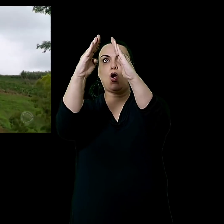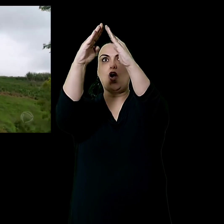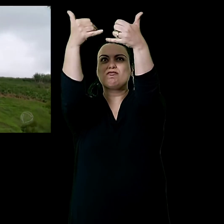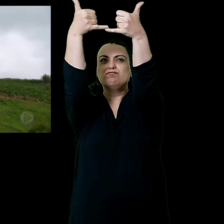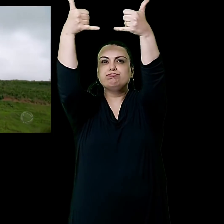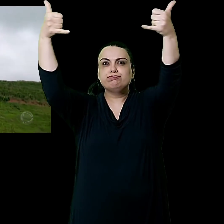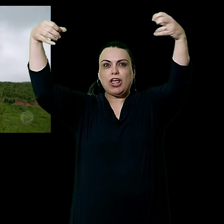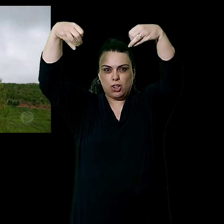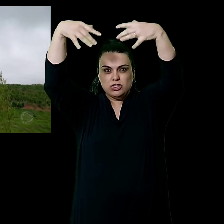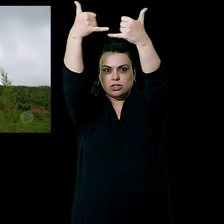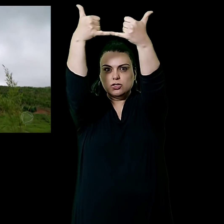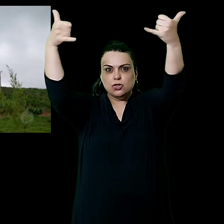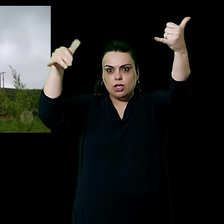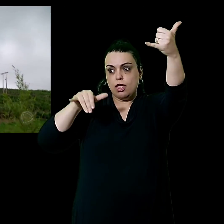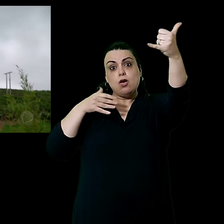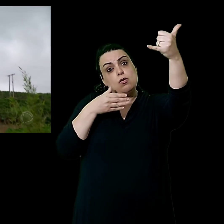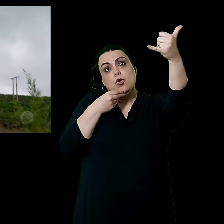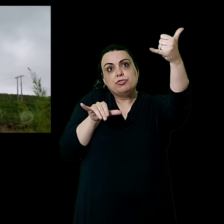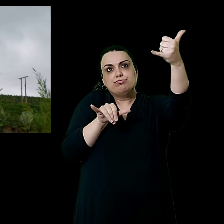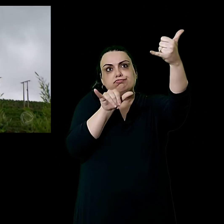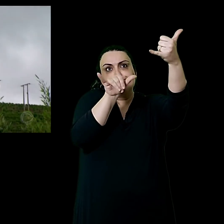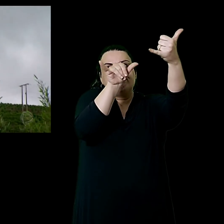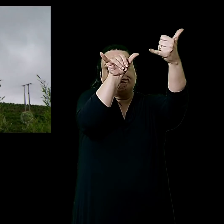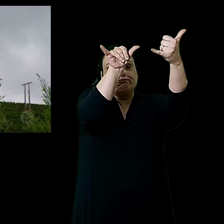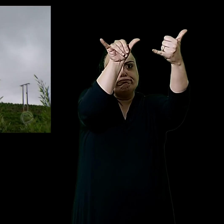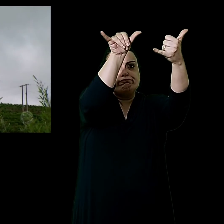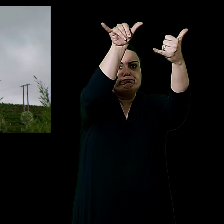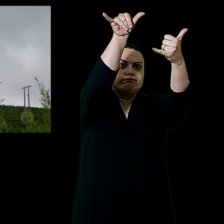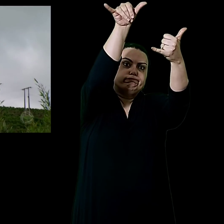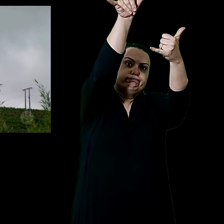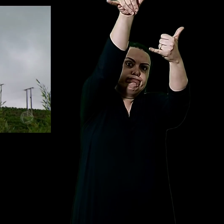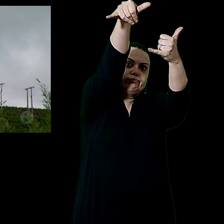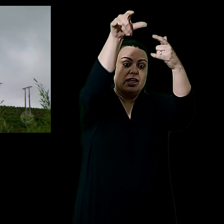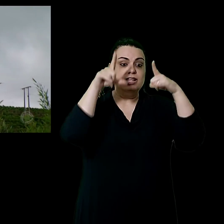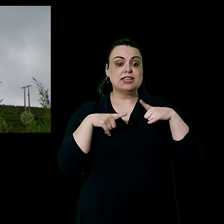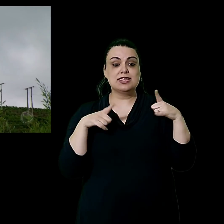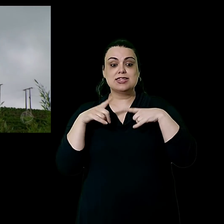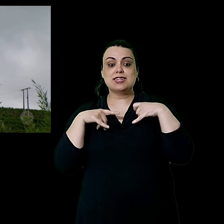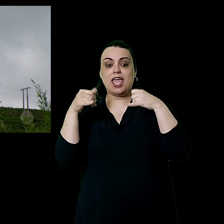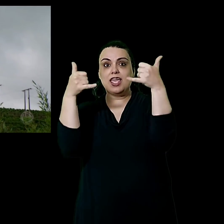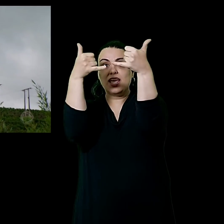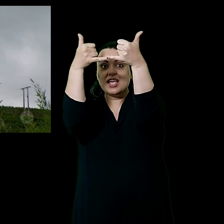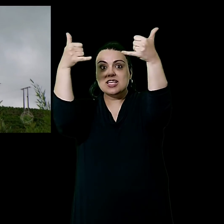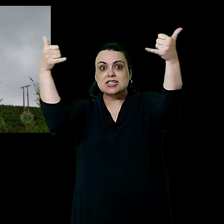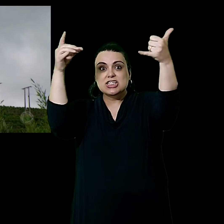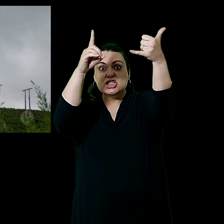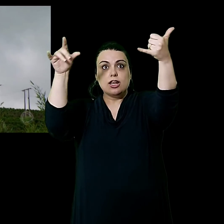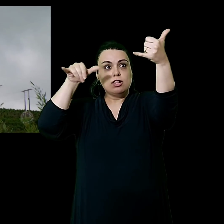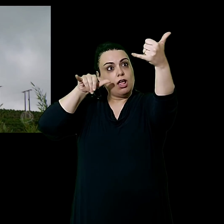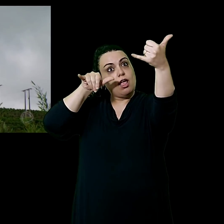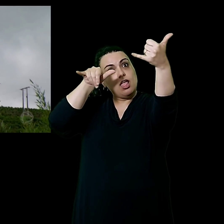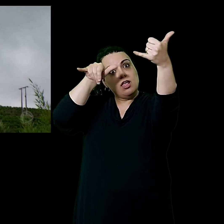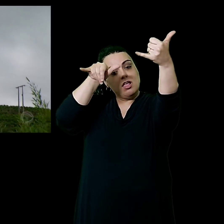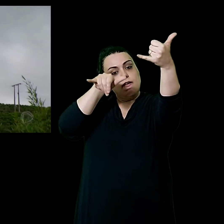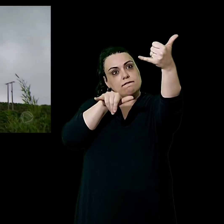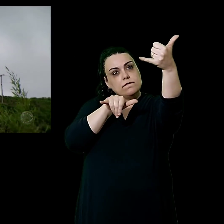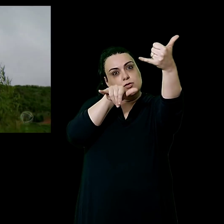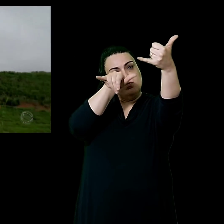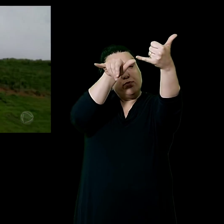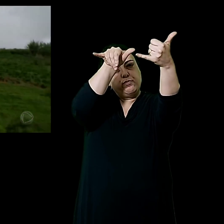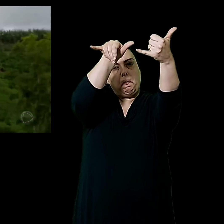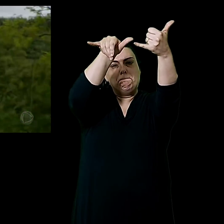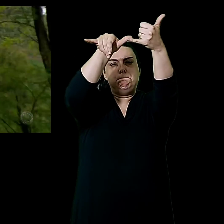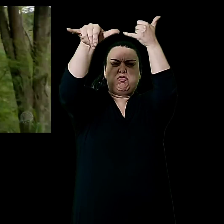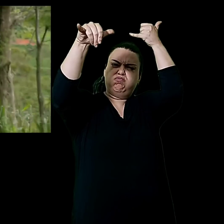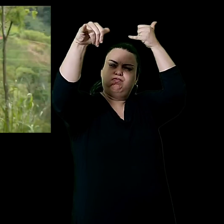ali. E daqui de baixo a gente consegue ver que só existe o cabo do lado direito. Ou seja, foi naquela torre que